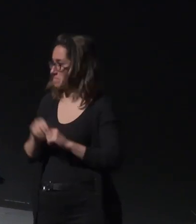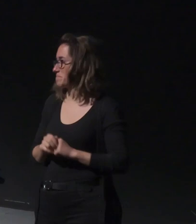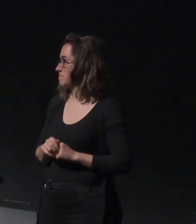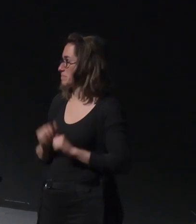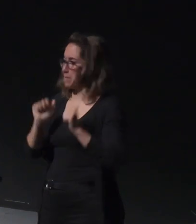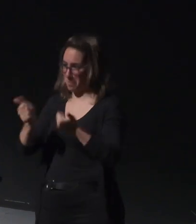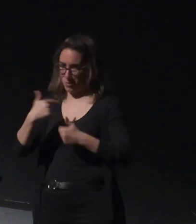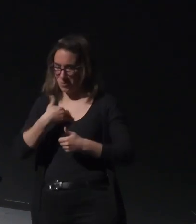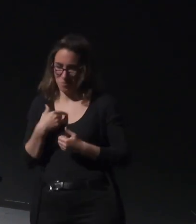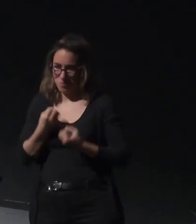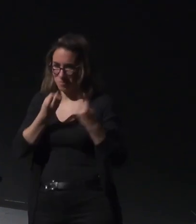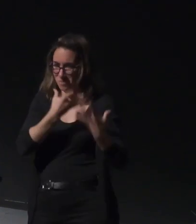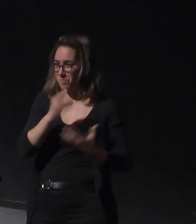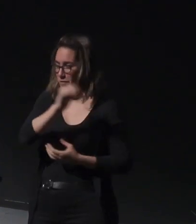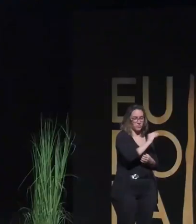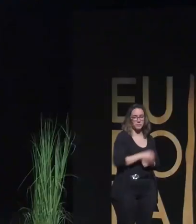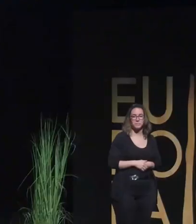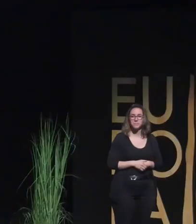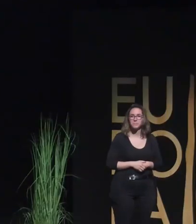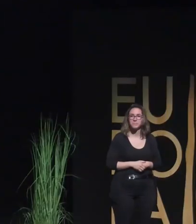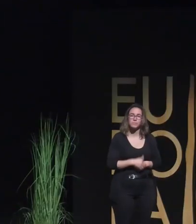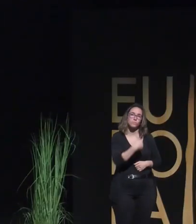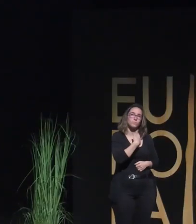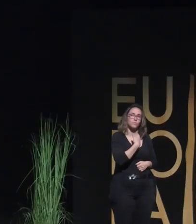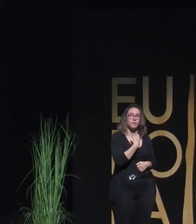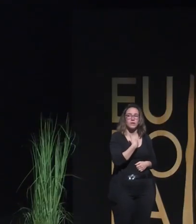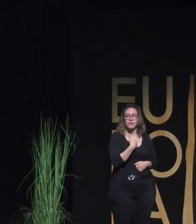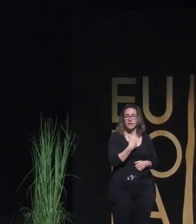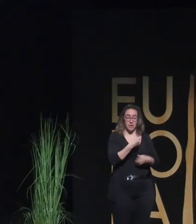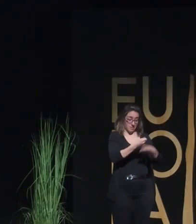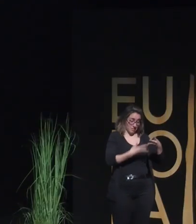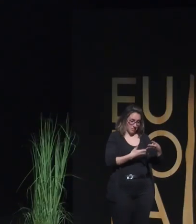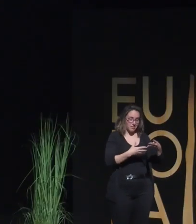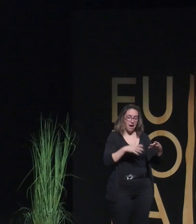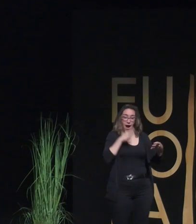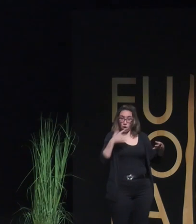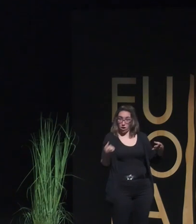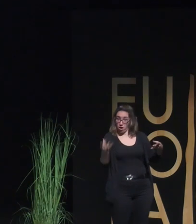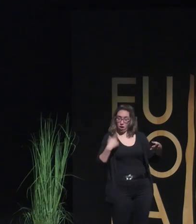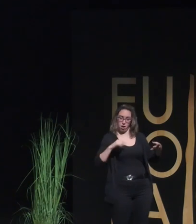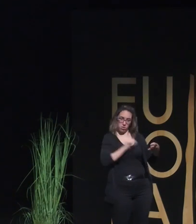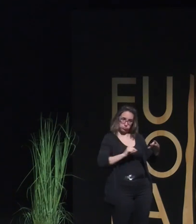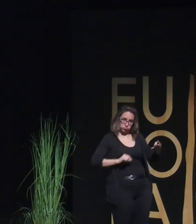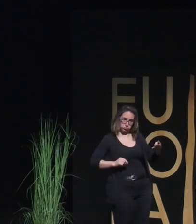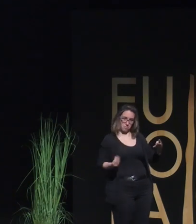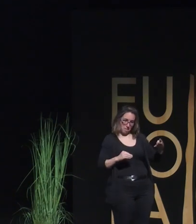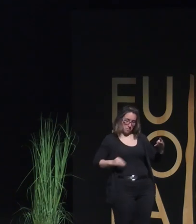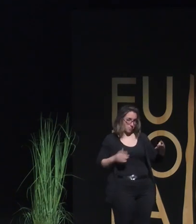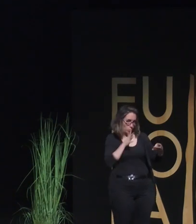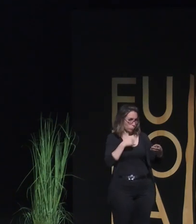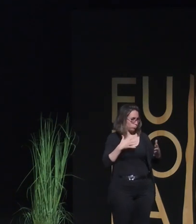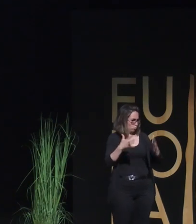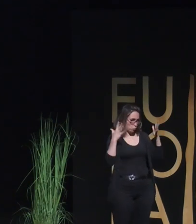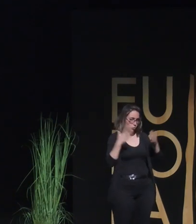yo. A mí, bueno, tengo como esto, más lo que había traído, más todo lo que he ido apuntando, porque me ha encantado.